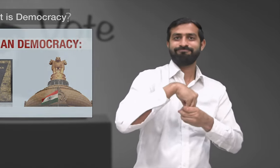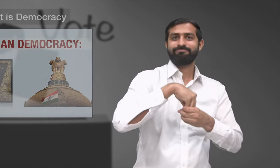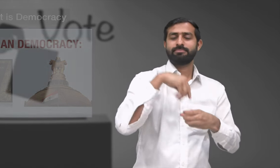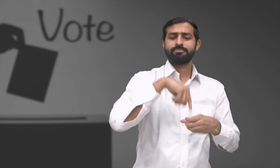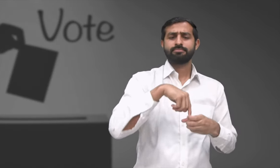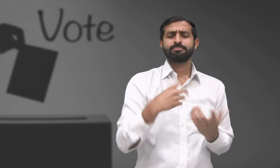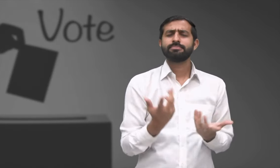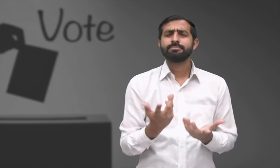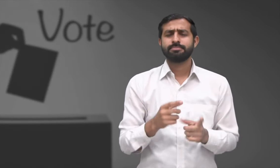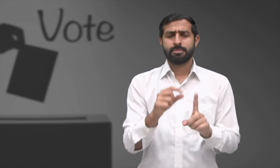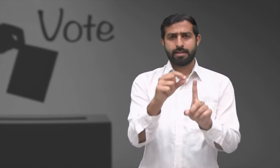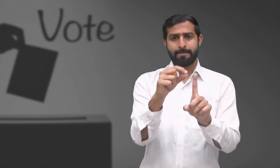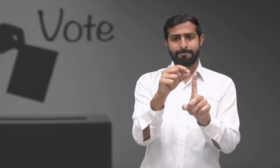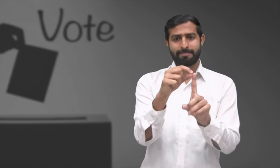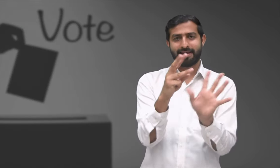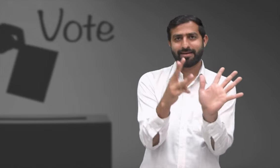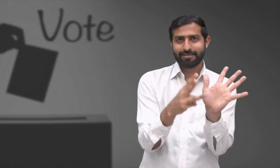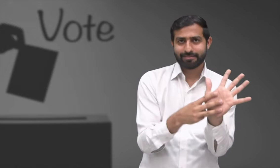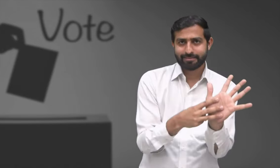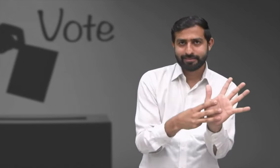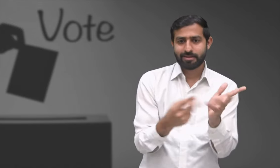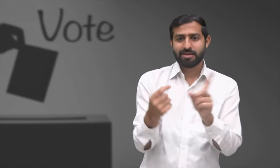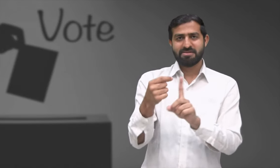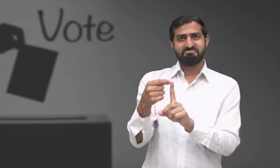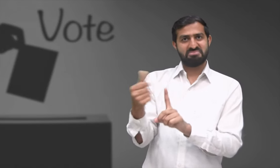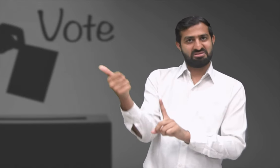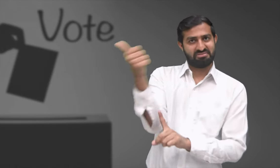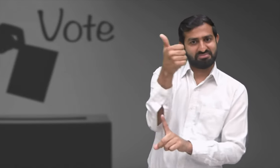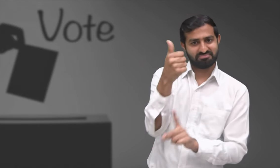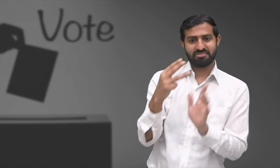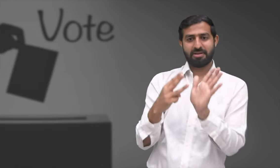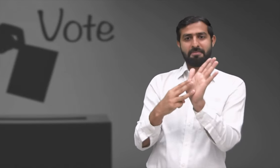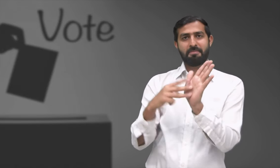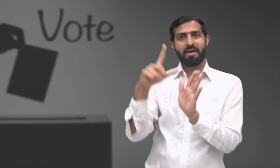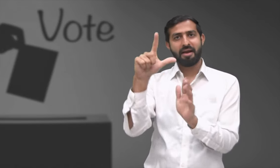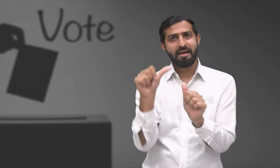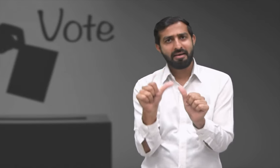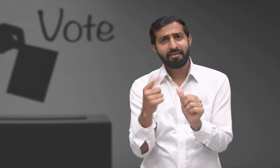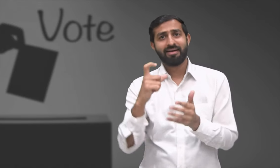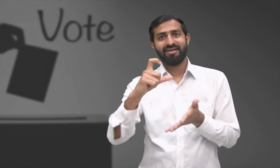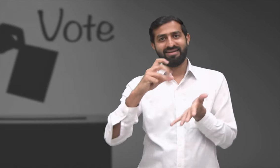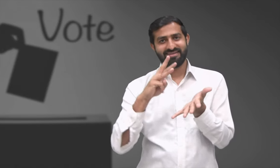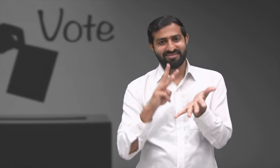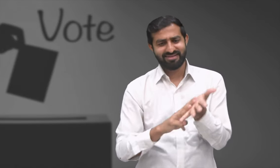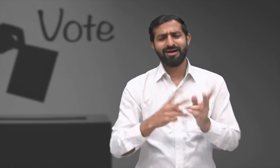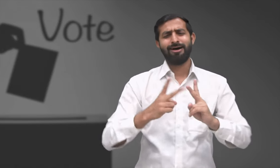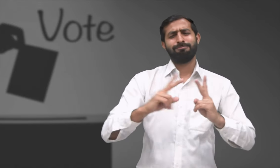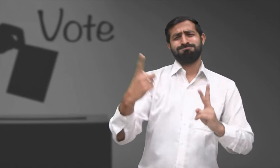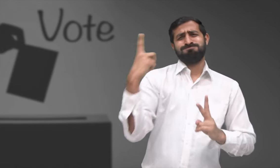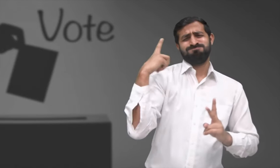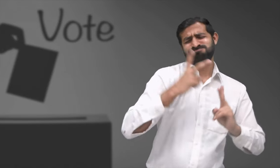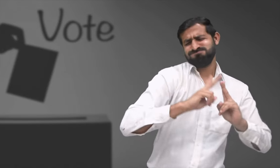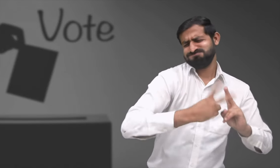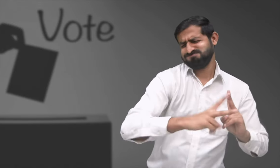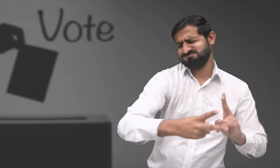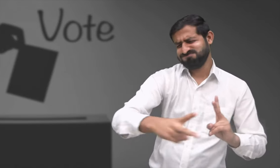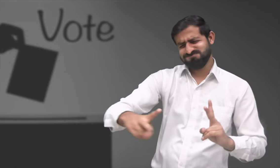है हमारे देश के प्रधानमंत्री राष्ट्रपति विधायक मुख्यमंत्री एवं विभिन्न